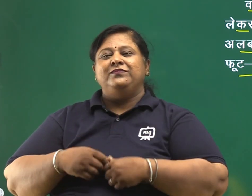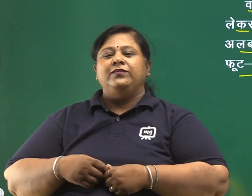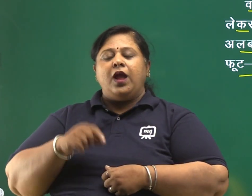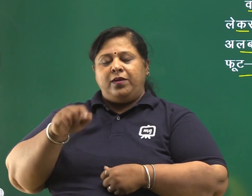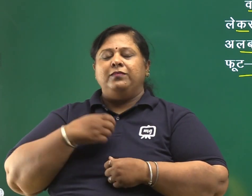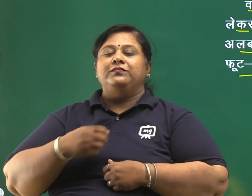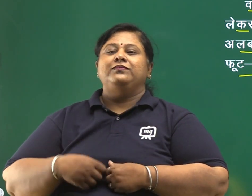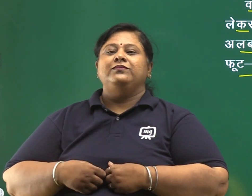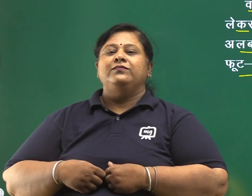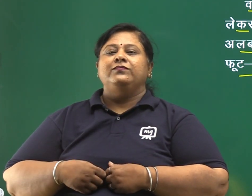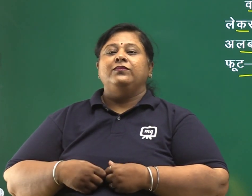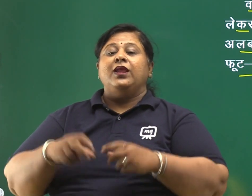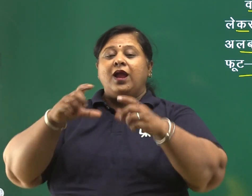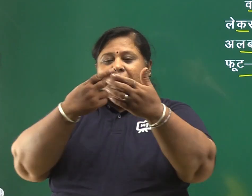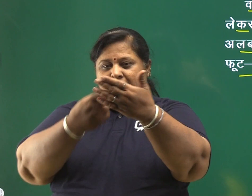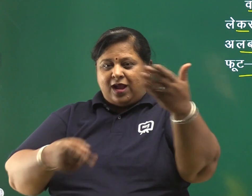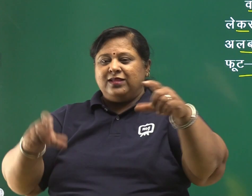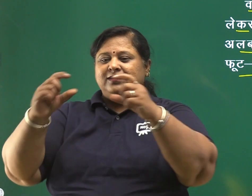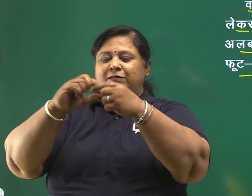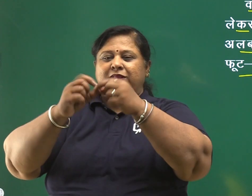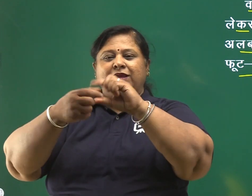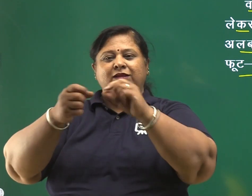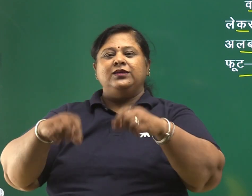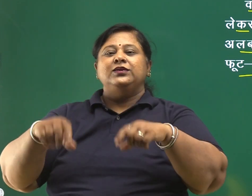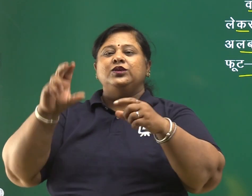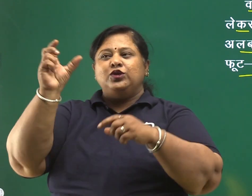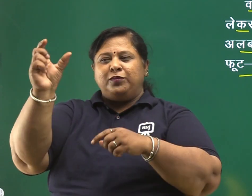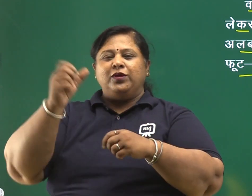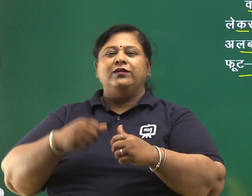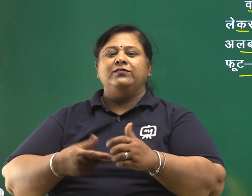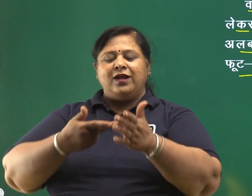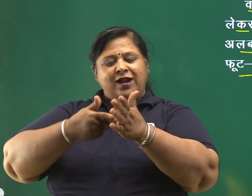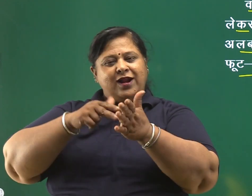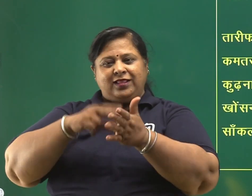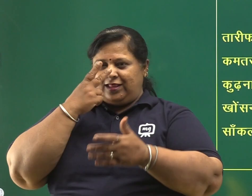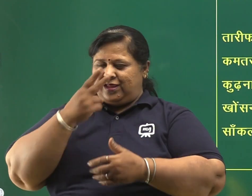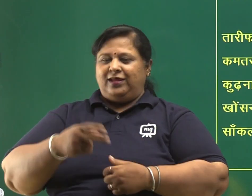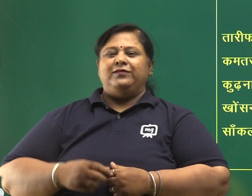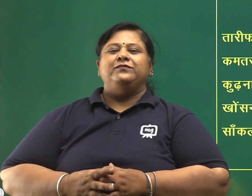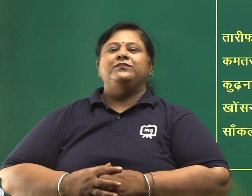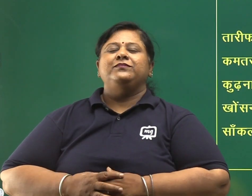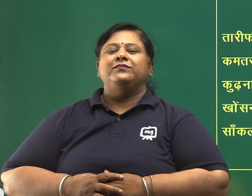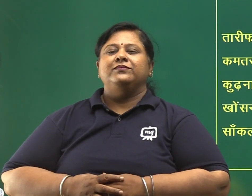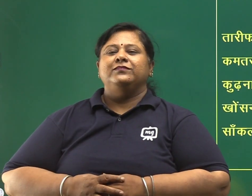अब हम कहानी से संबंधित शब्दों के अर्थ देखेंगे।